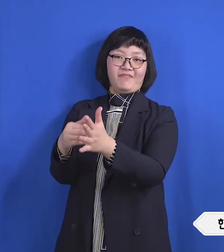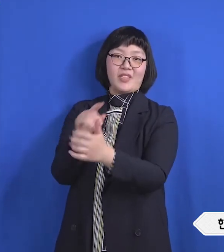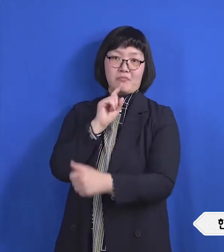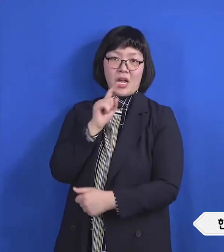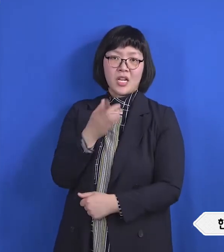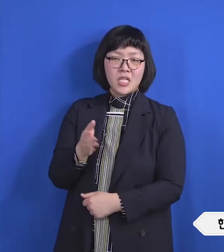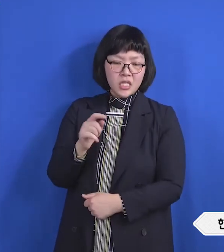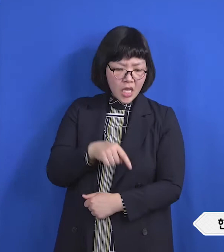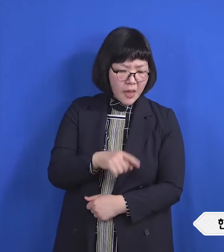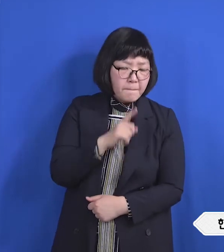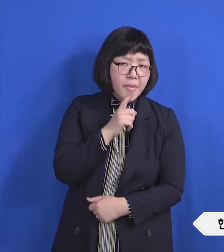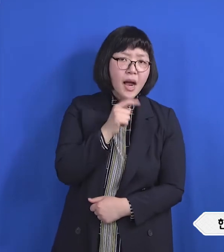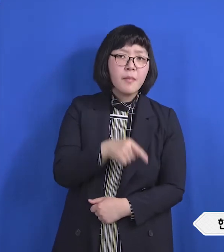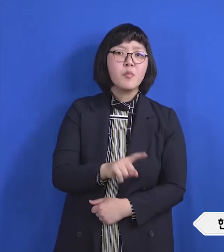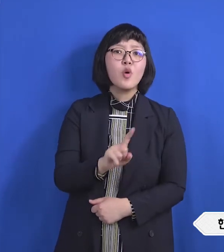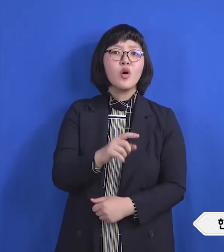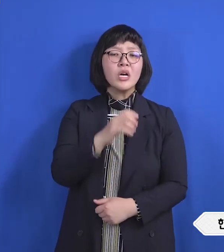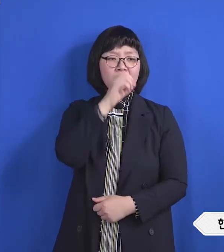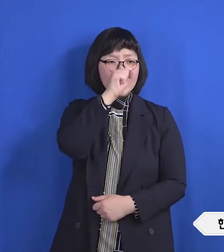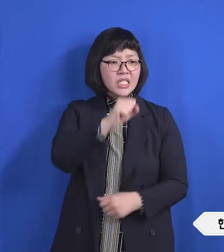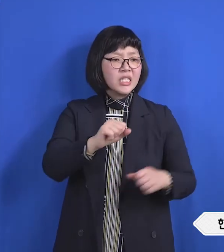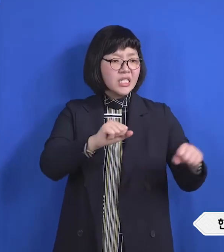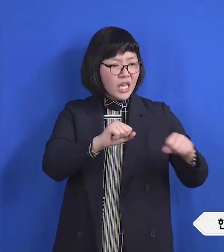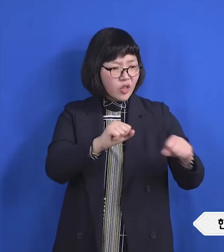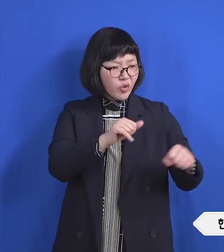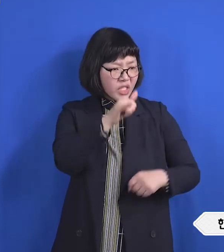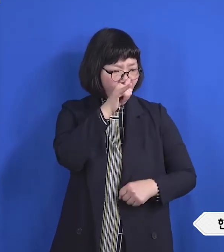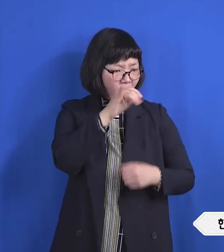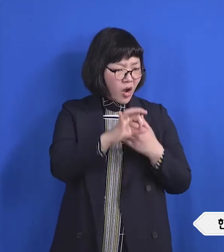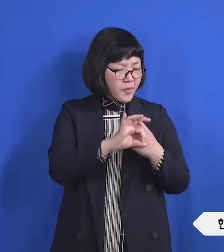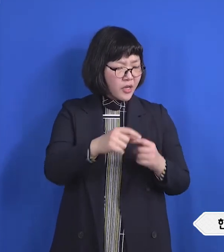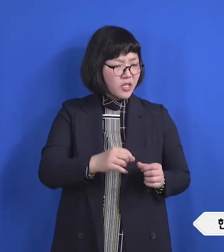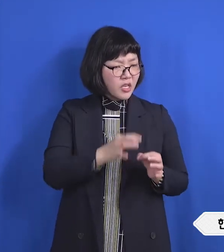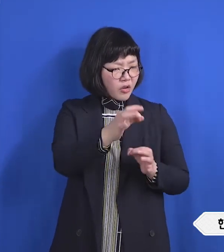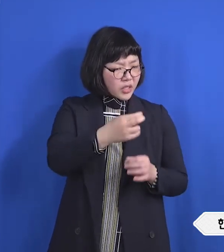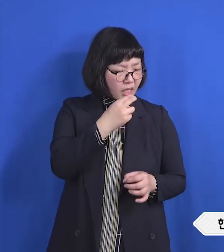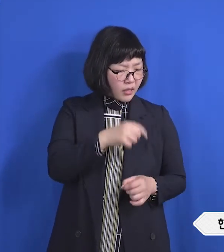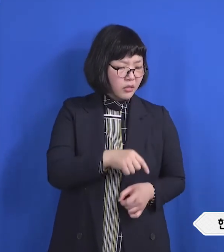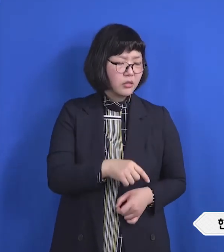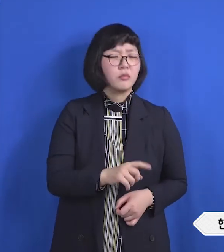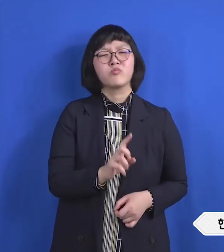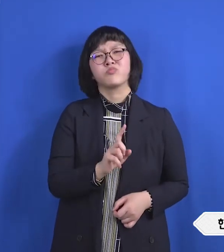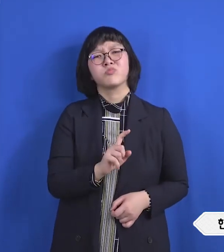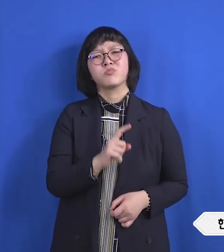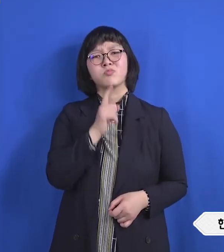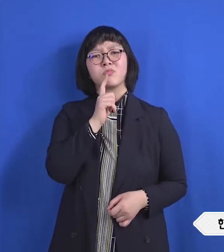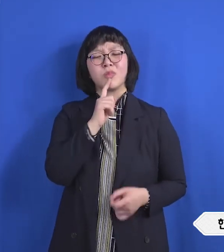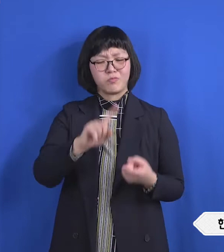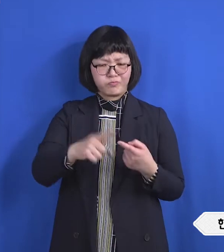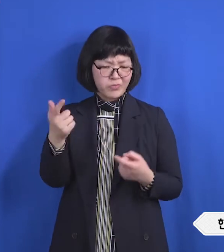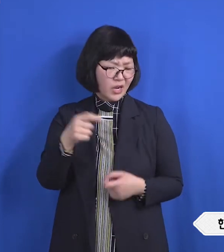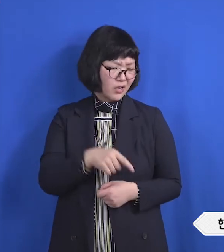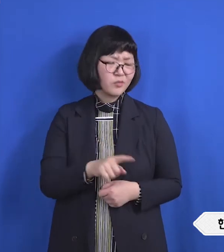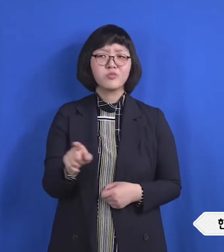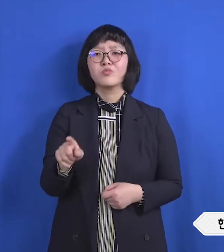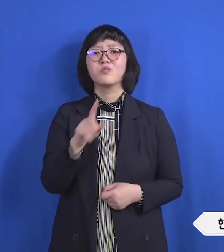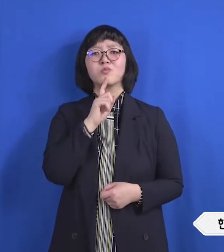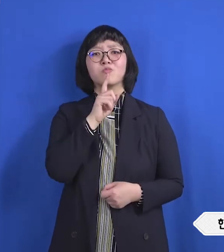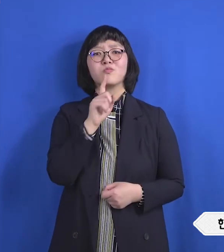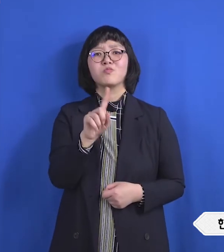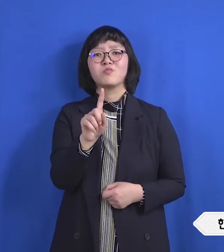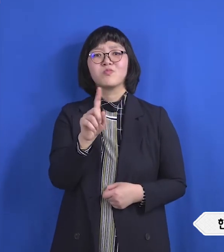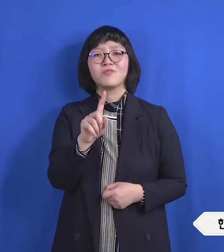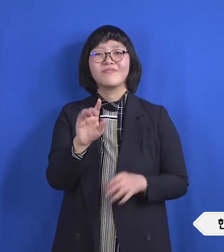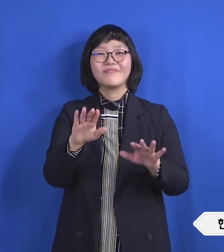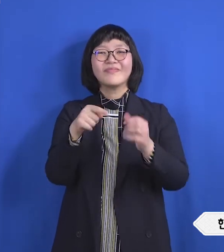달려있다고 말하니까 이신칭의가 아니라 이행칭의가 된 듯이 이렇게 말하니까 이게 모순된 게 아니냐. 자,